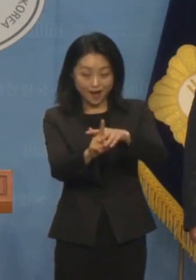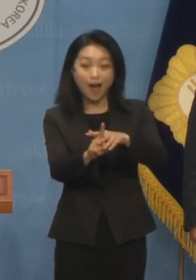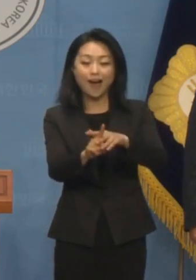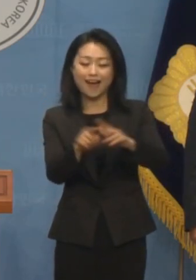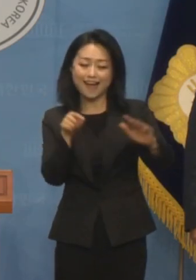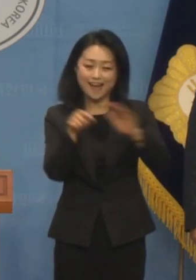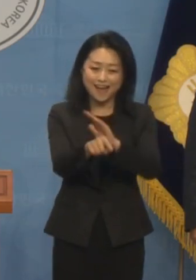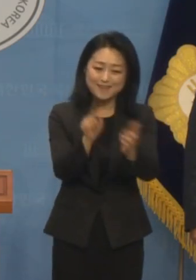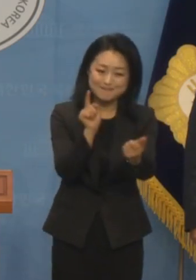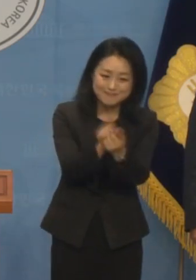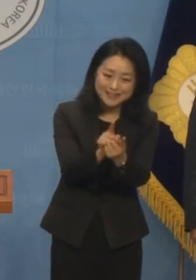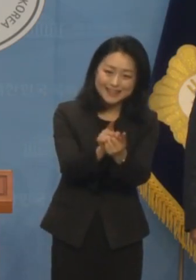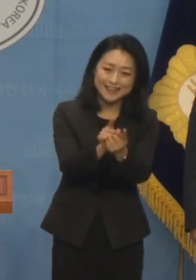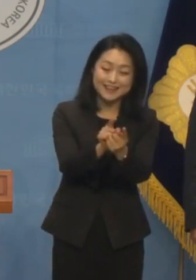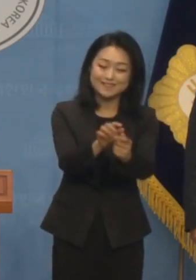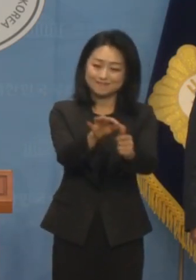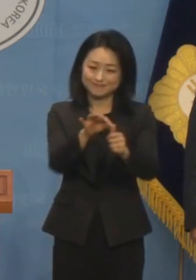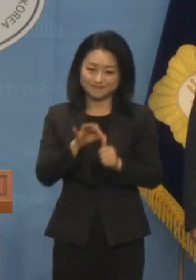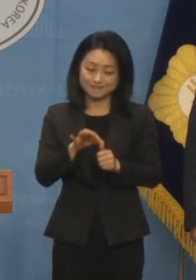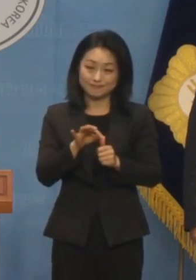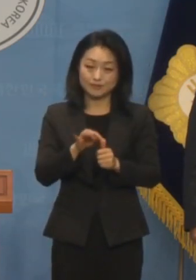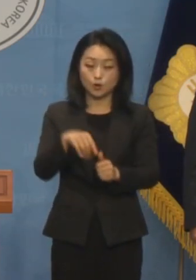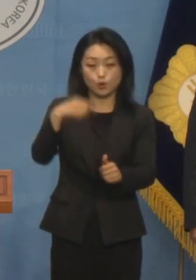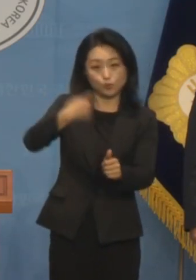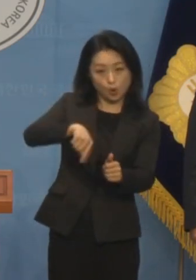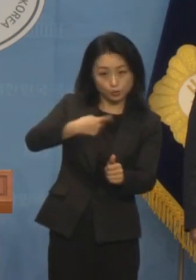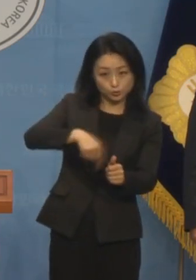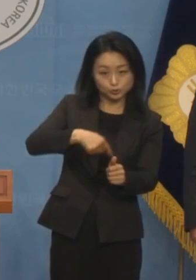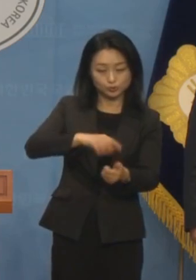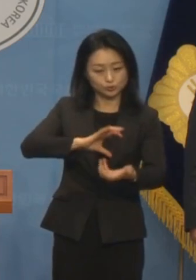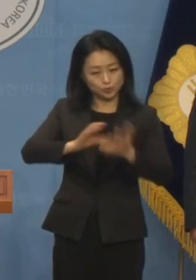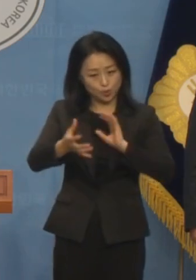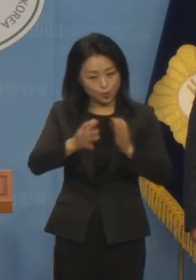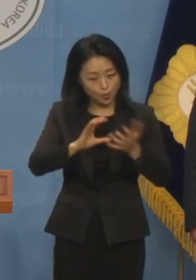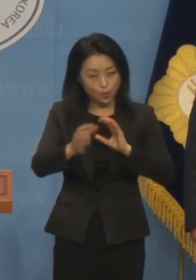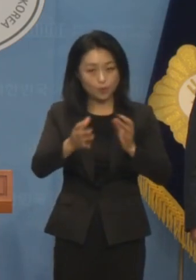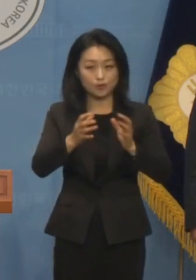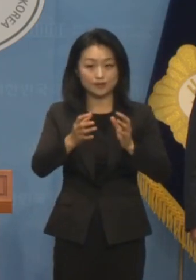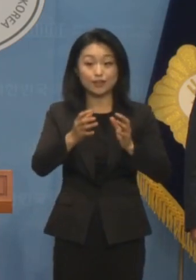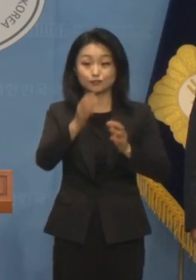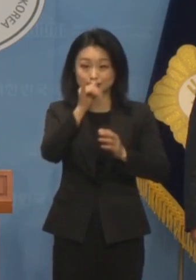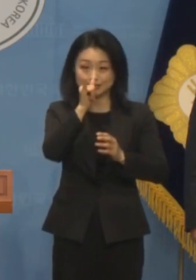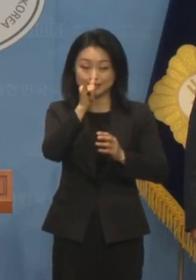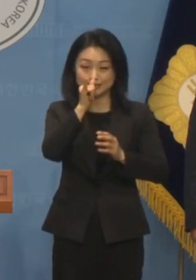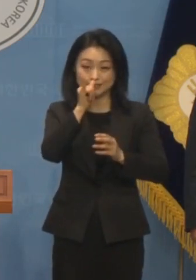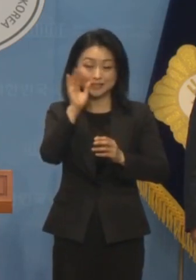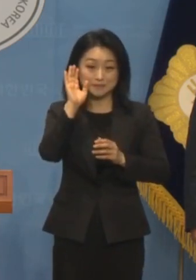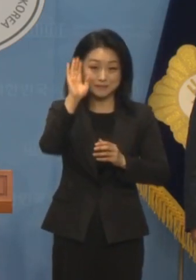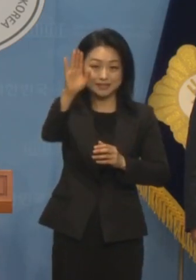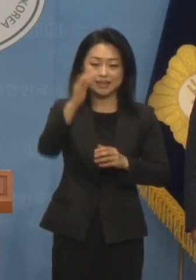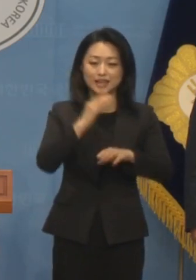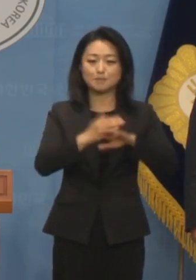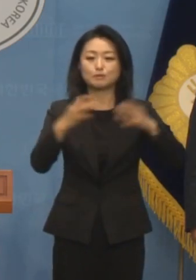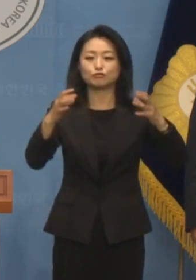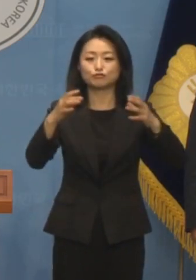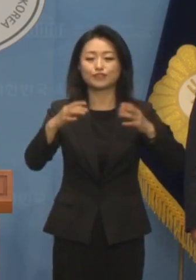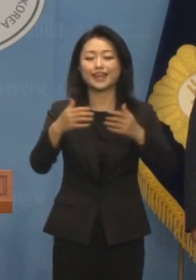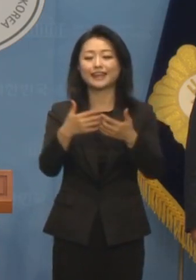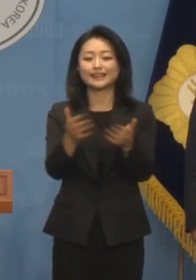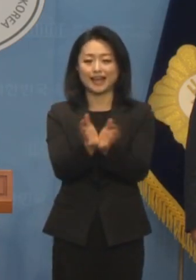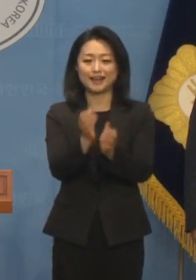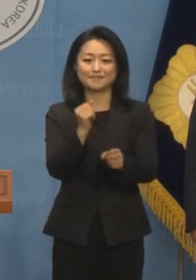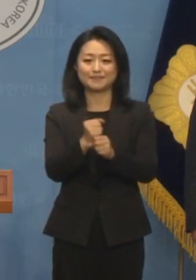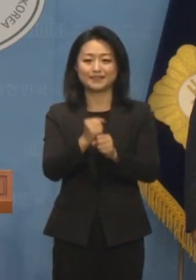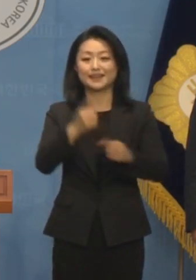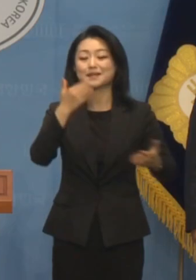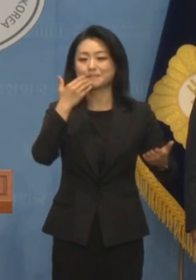찾아가겠습니다. 당 주도의 체계적인 교육 속에 토론과 수기가 작동하는 차세대 민주주의 정당으로